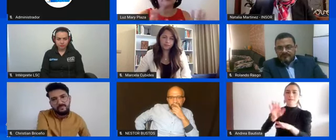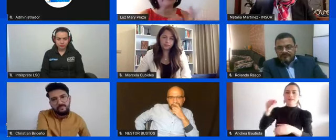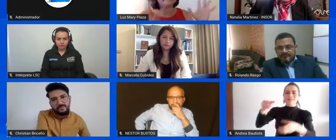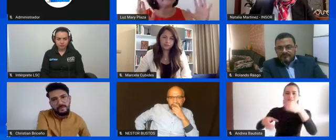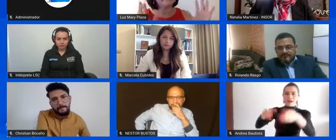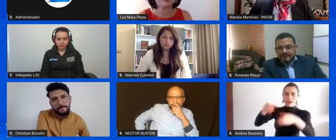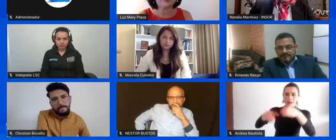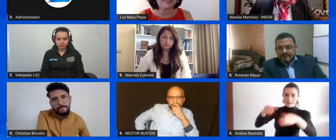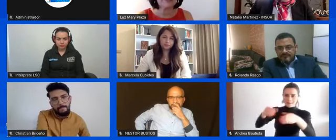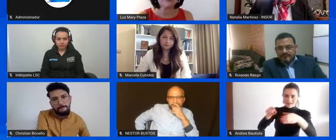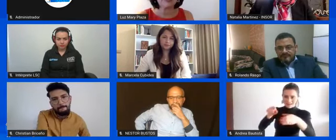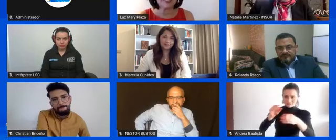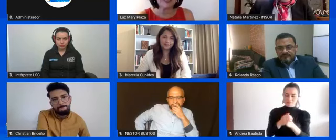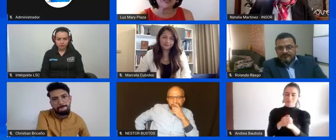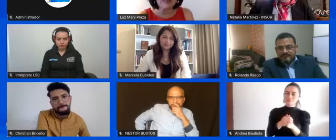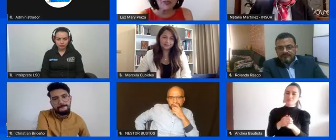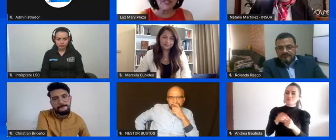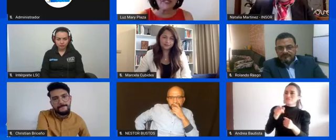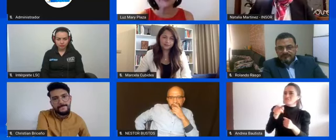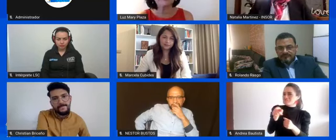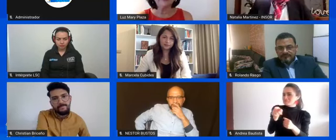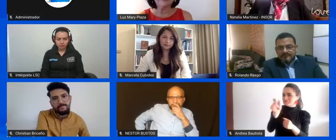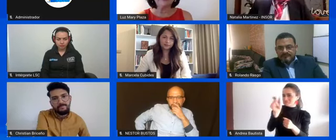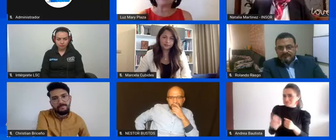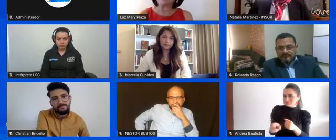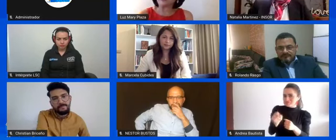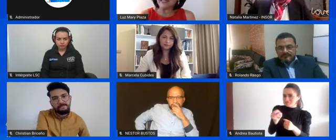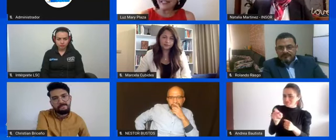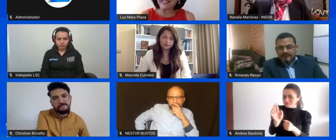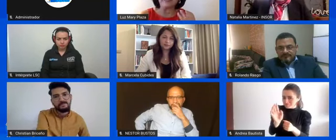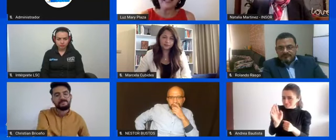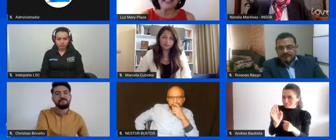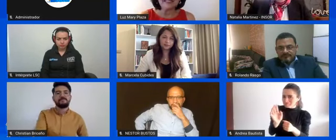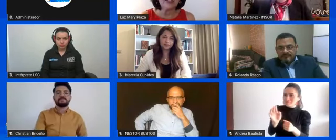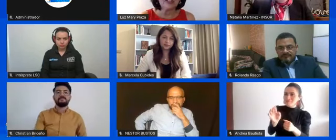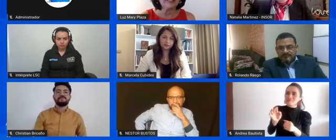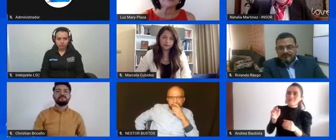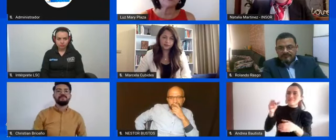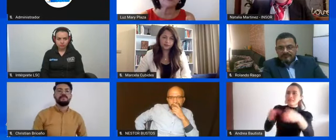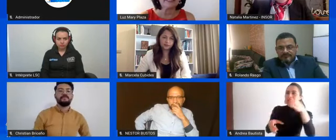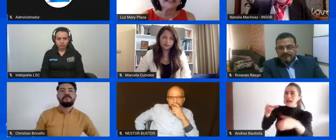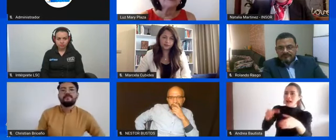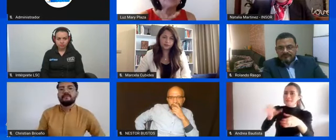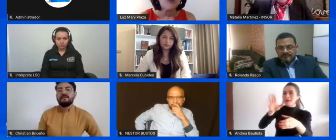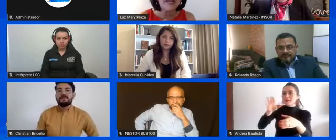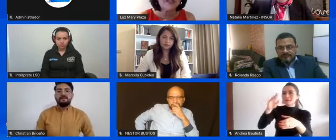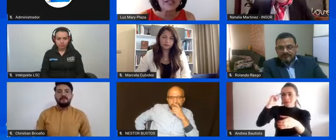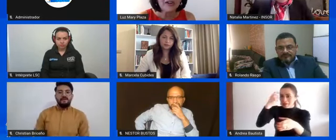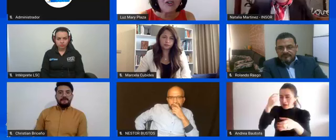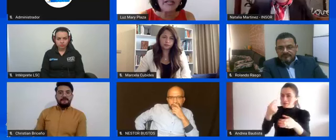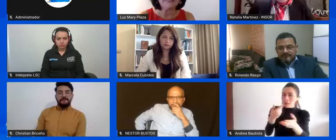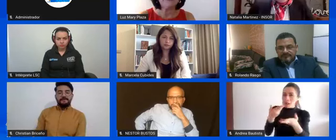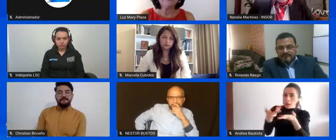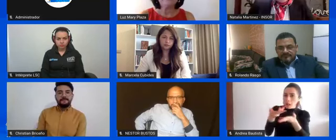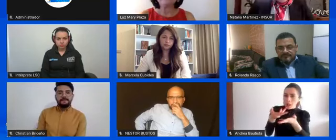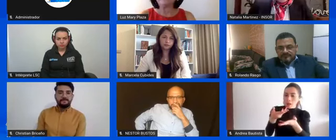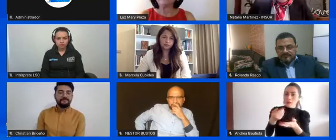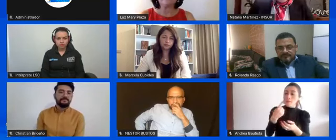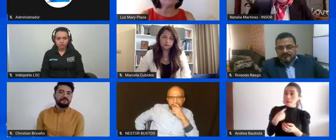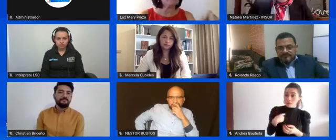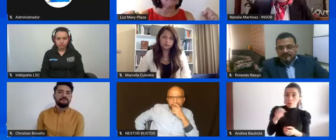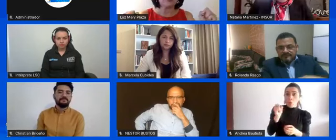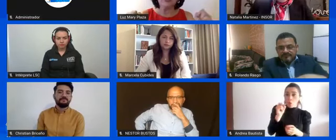y bueno, tú sabes, esos son cargos públicos. Entonces llegué al INSOR, okay, este es mi cuarto de hora,